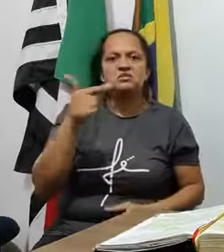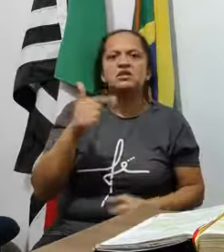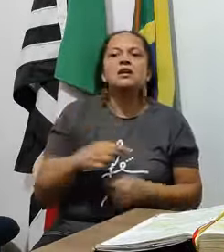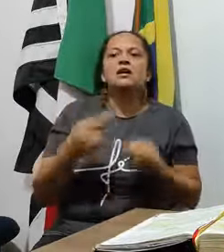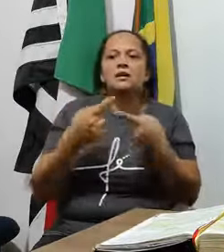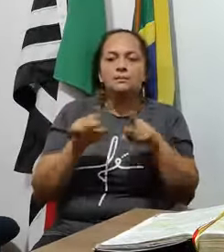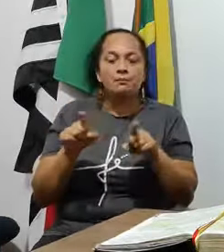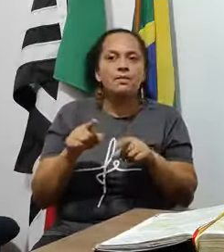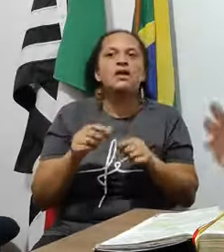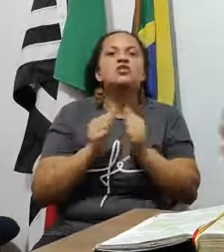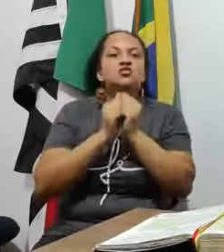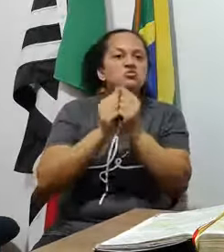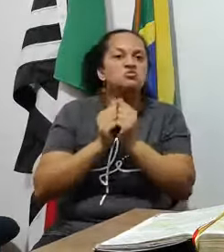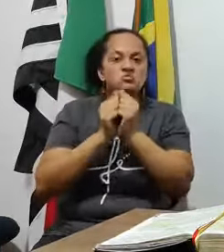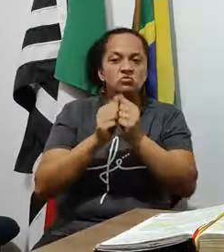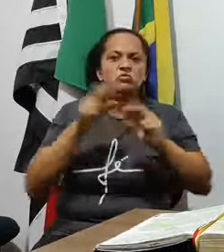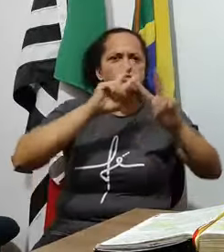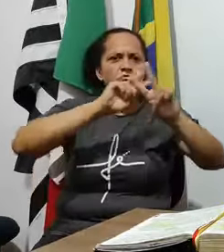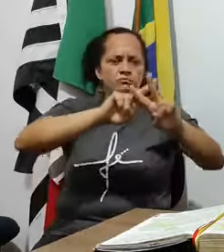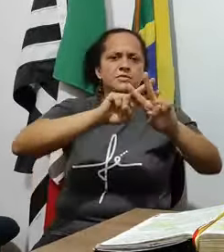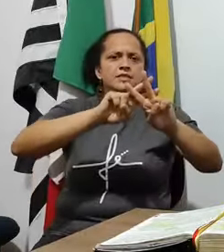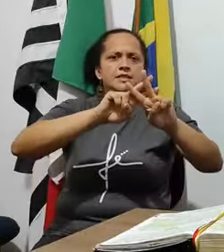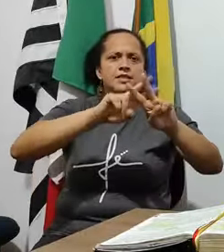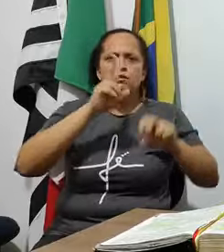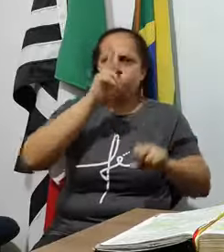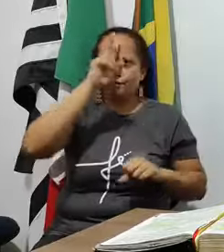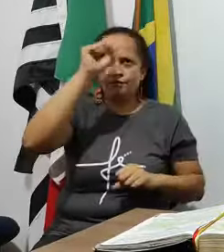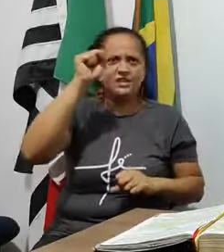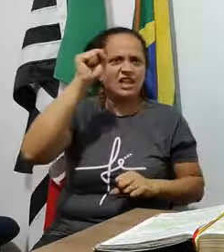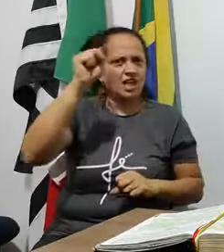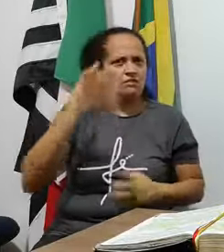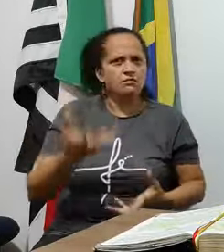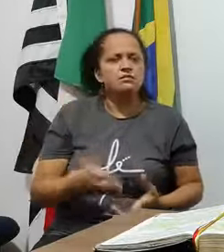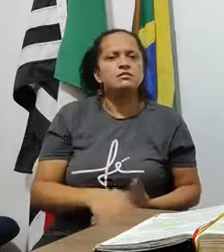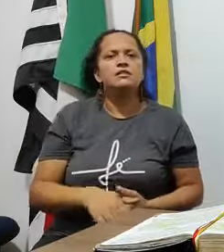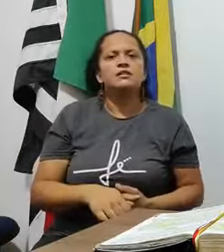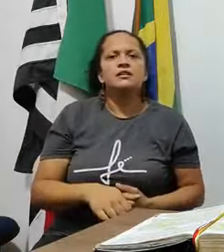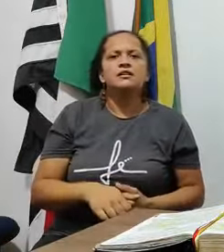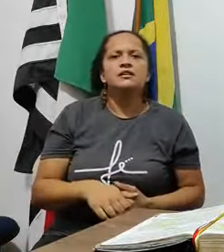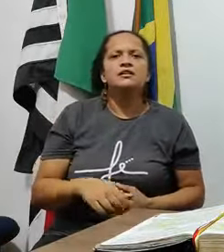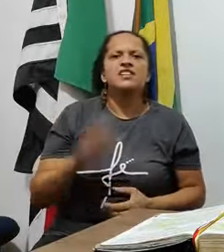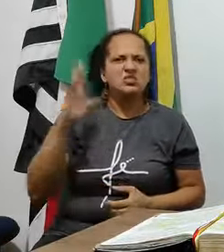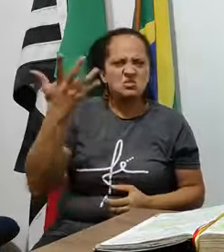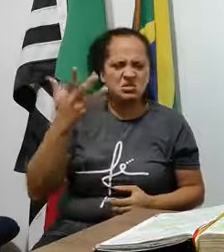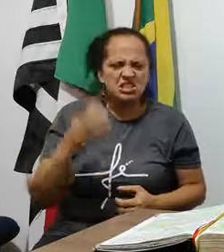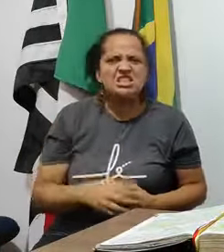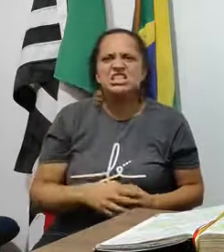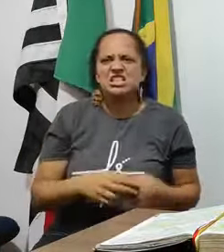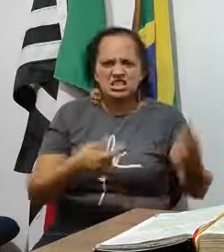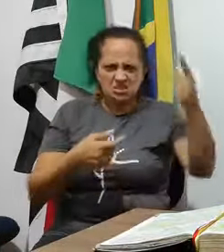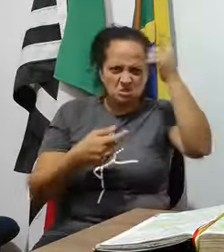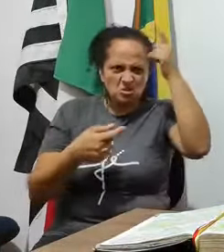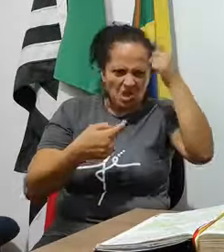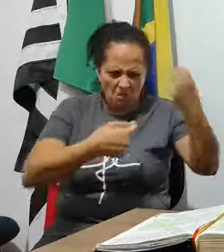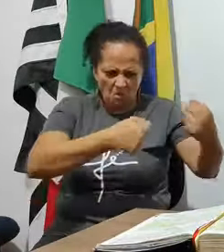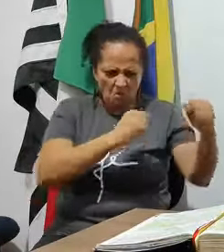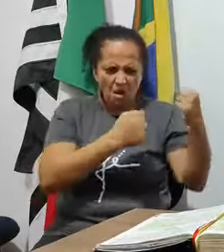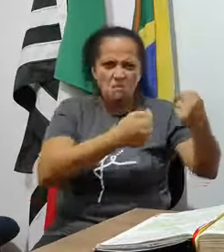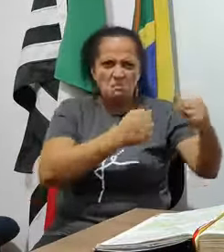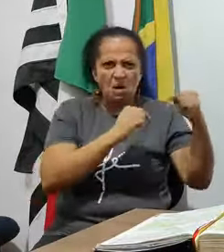prisão. Ela está dentro de uma fortaleza, entendeu? Sendo controlada, sendo manipulada